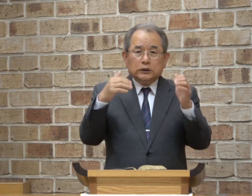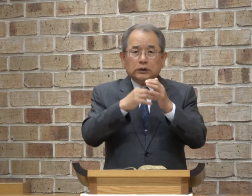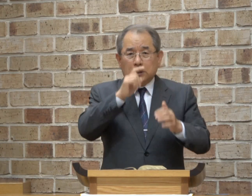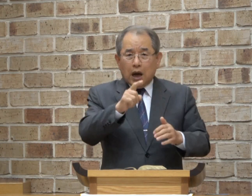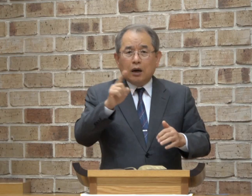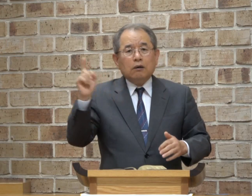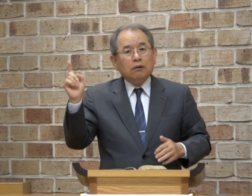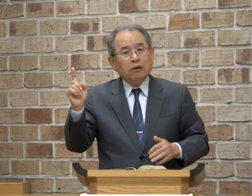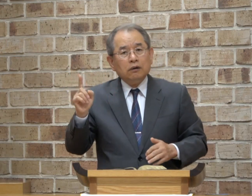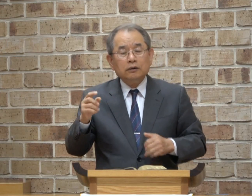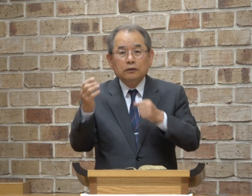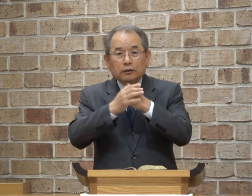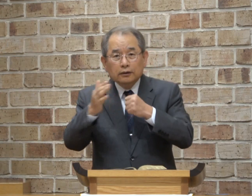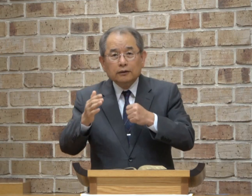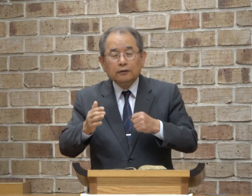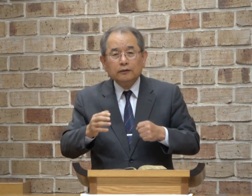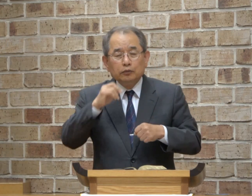성령의 계심도 듣지 못하였다.